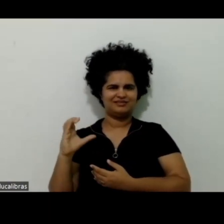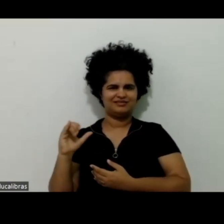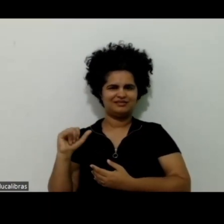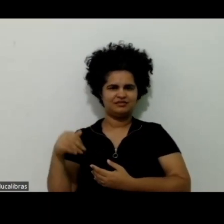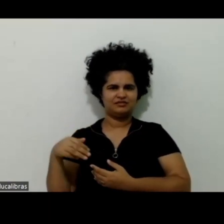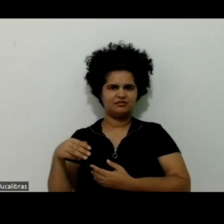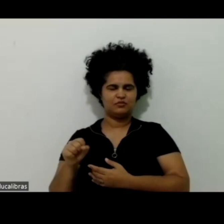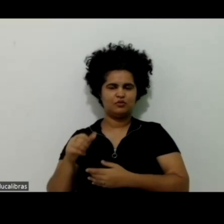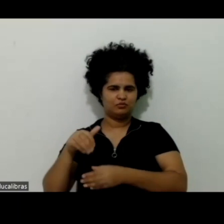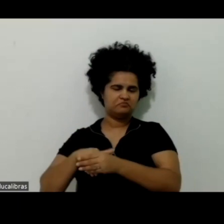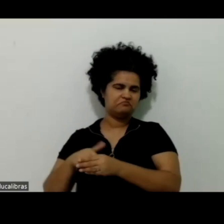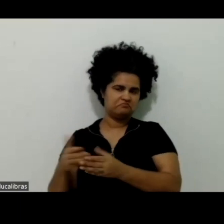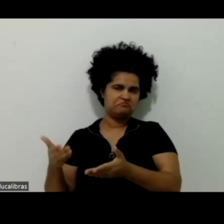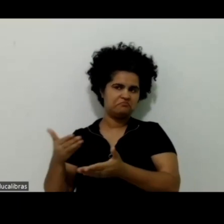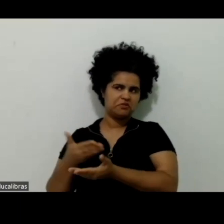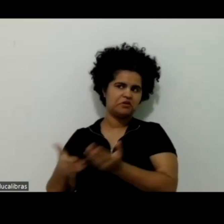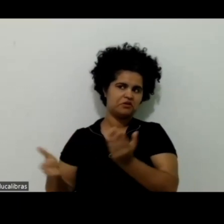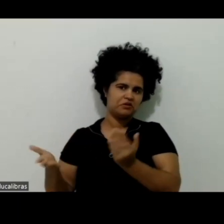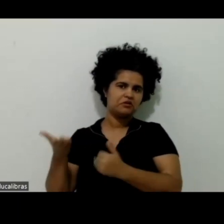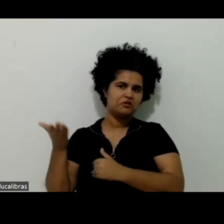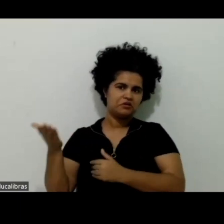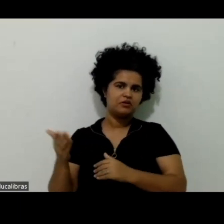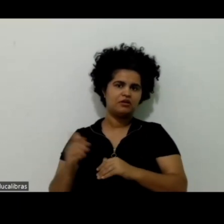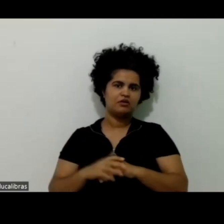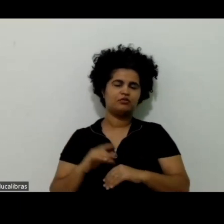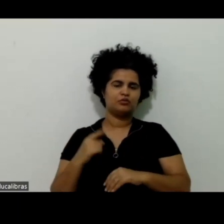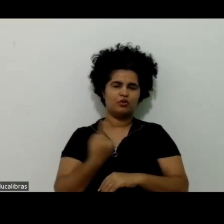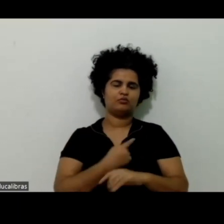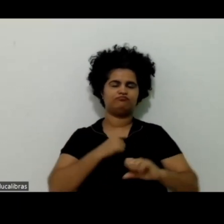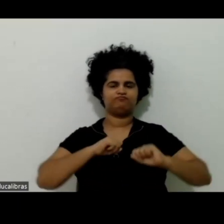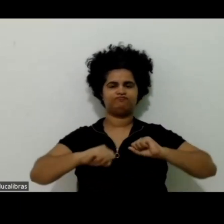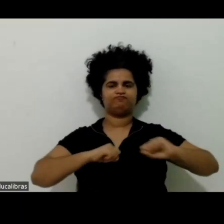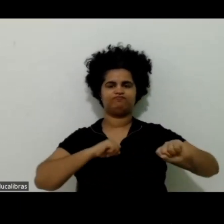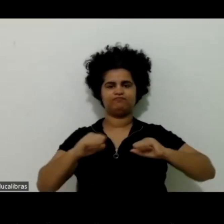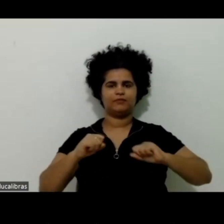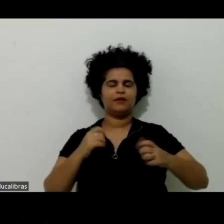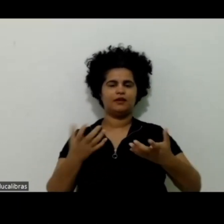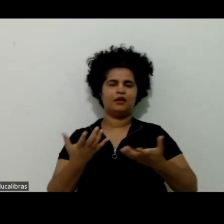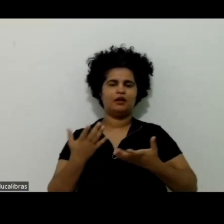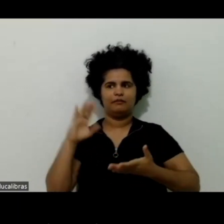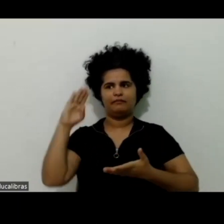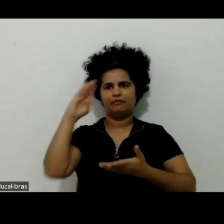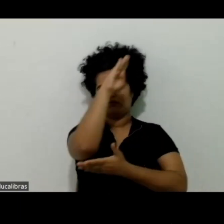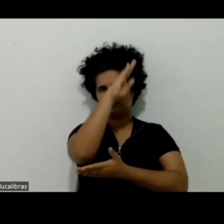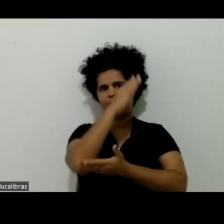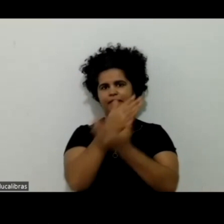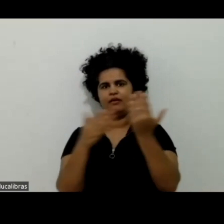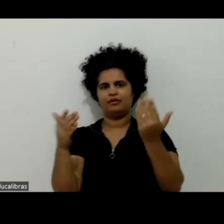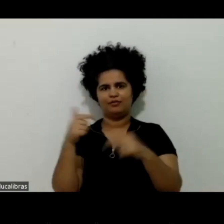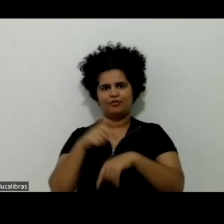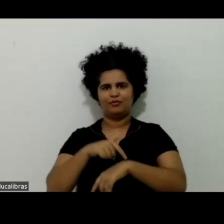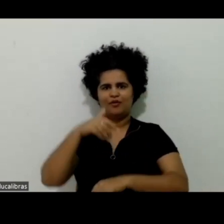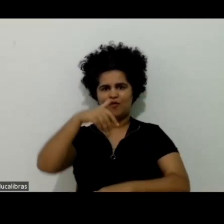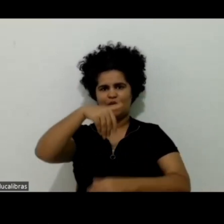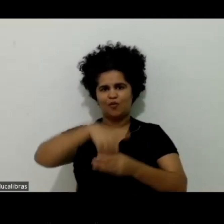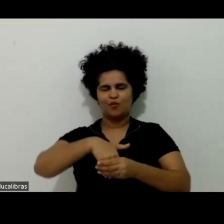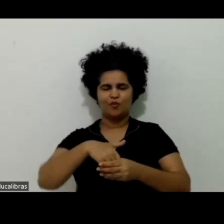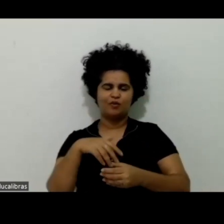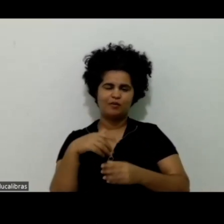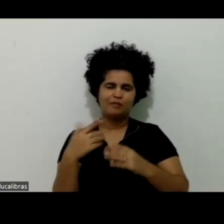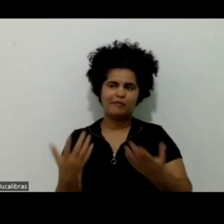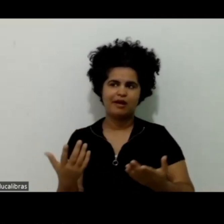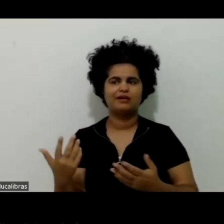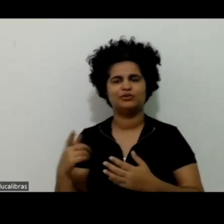né, para derrotar Bolsonaro, ao menos nas urnas, né, mas a gente sabe que a gente ainda vivencia